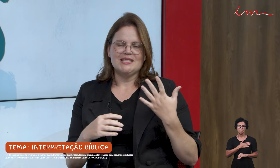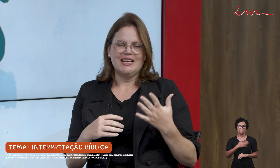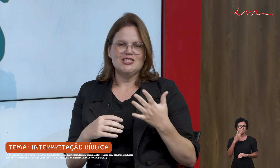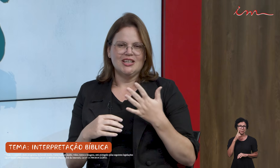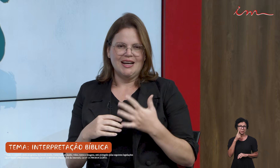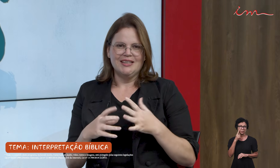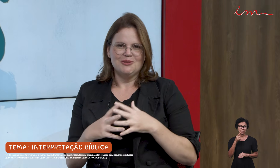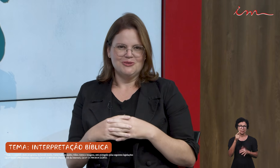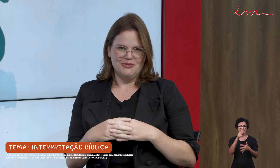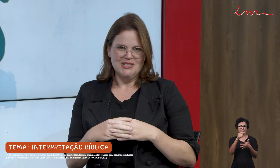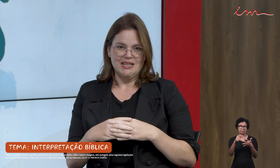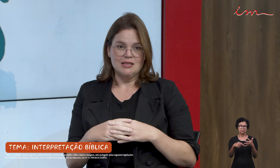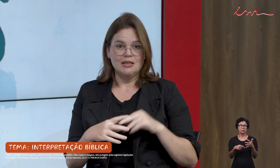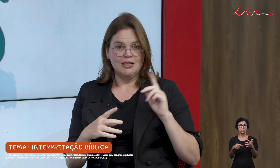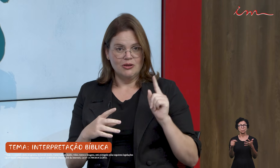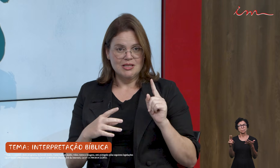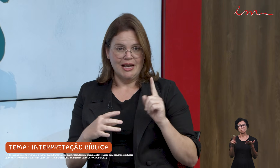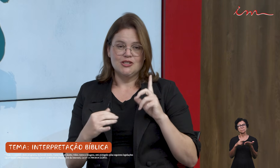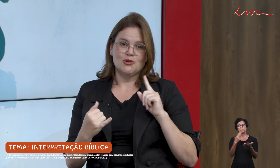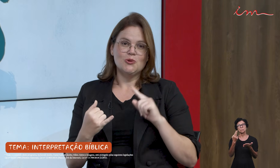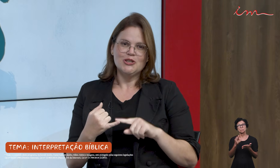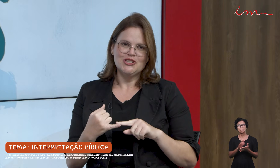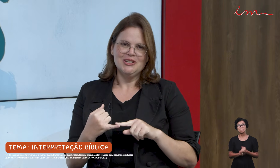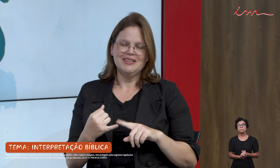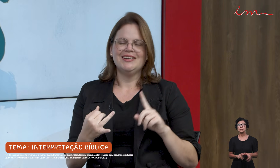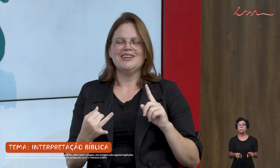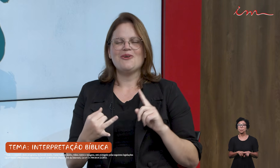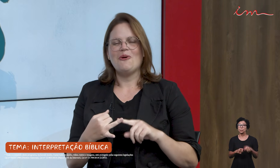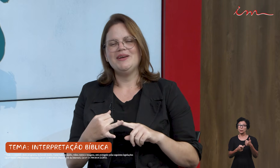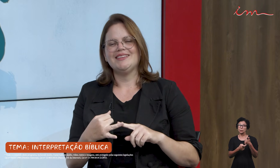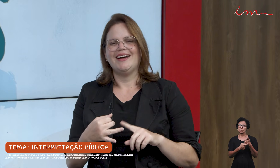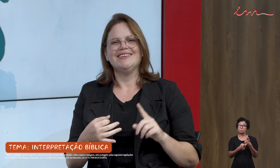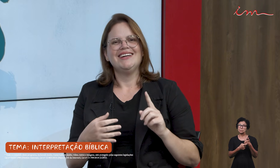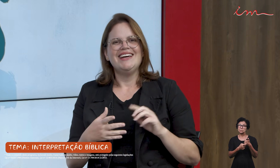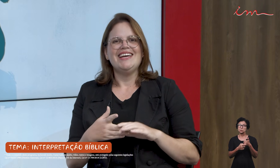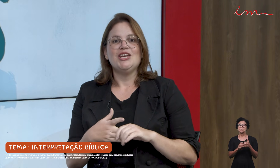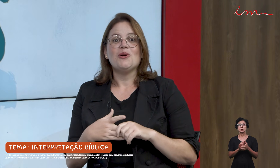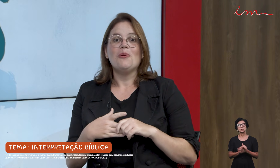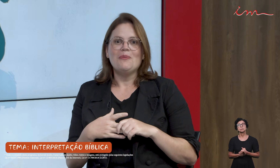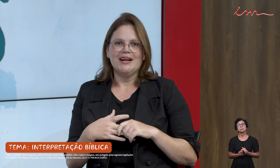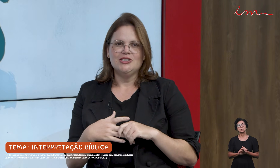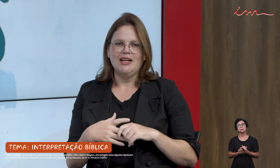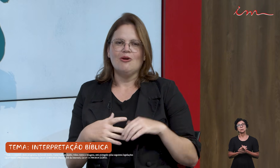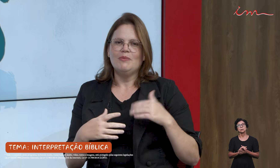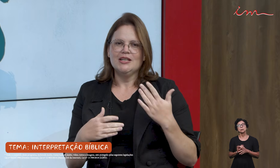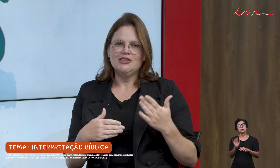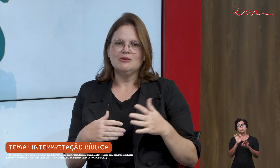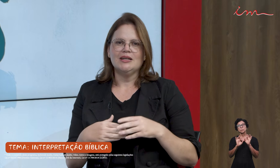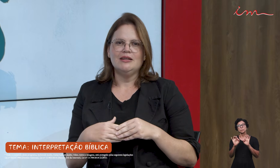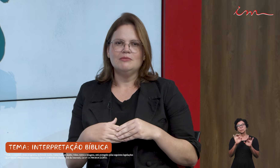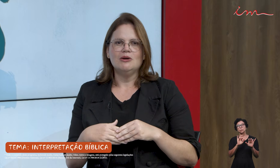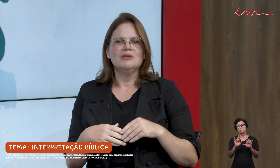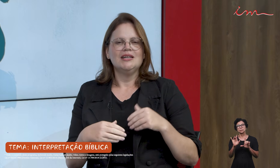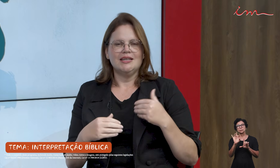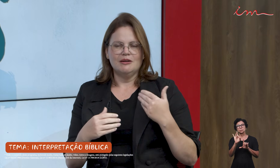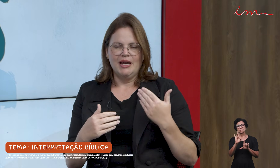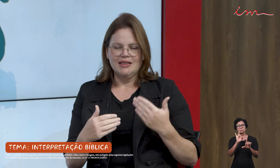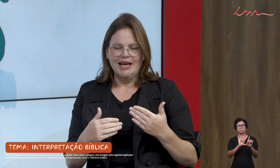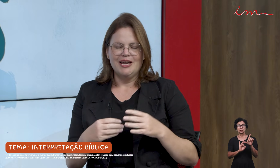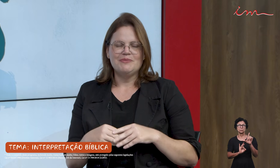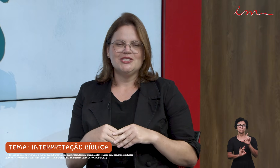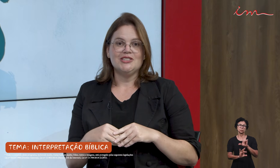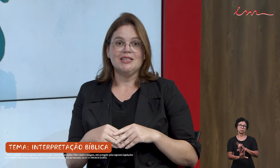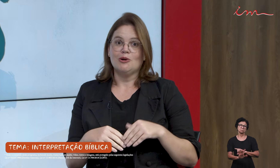ler a mensagem de cada um de vocês. E não esquece de curtir, comentar e compartilhar. Compartilhe com aquele irmão que